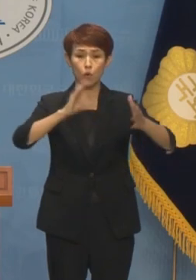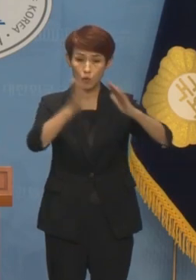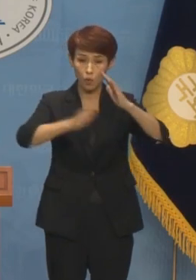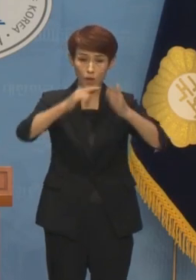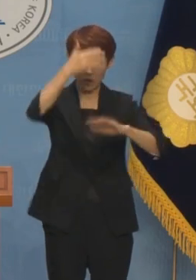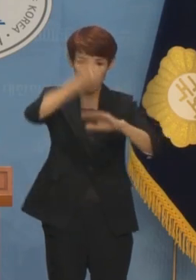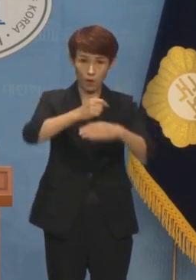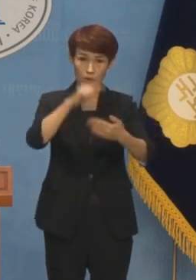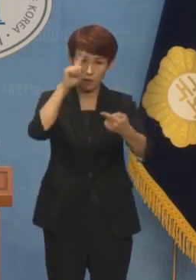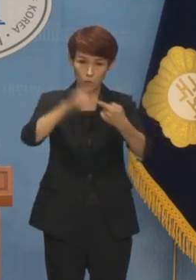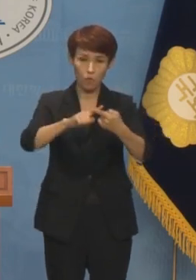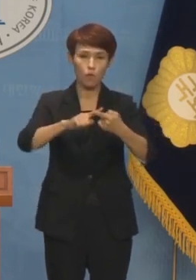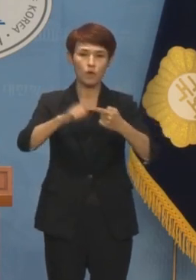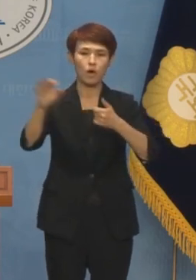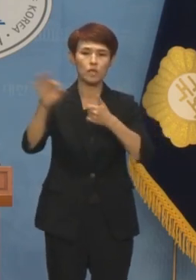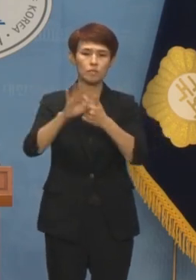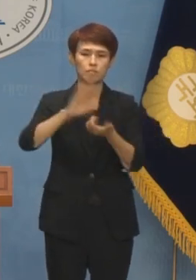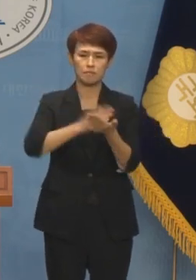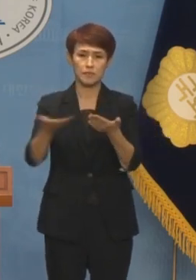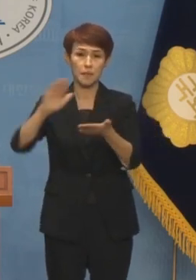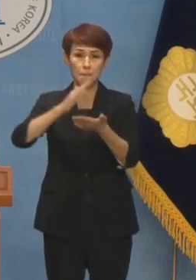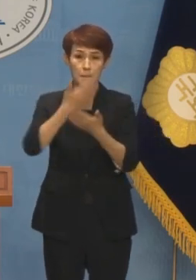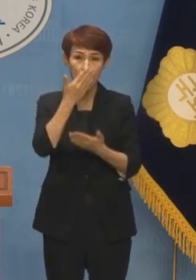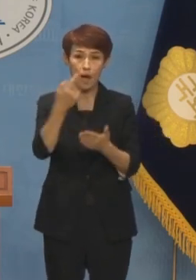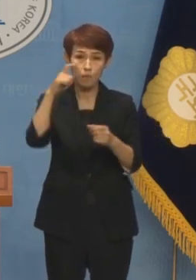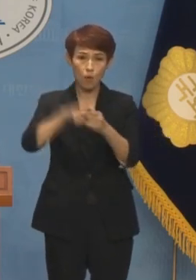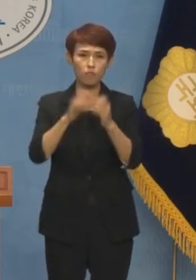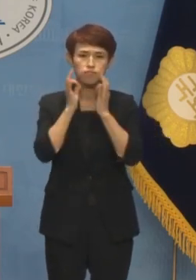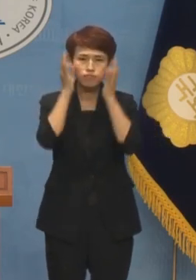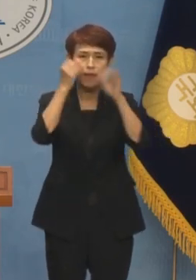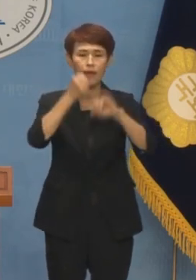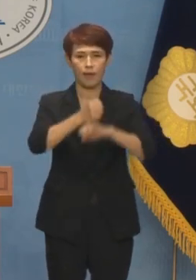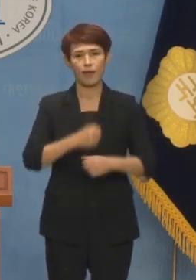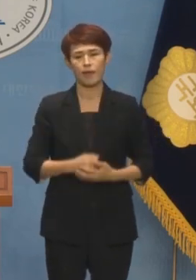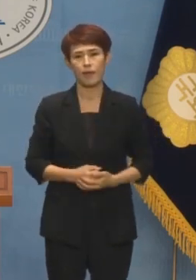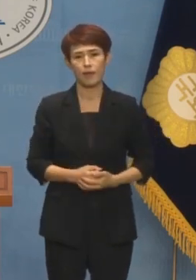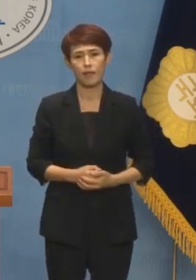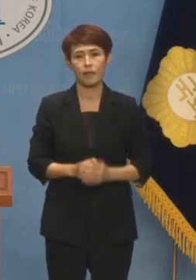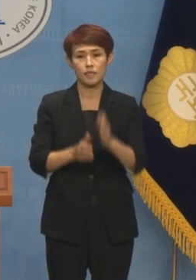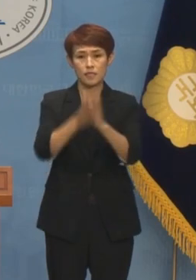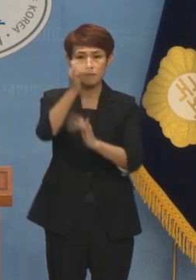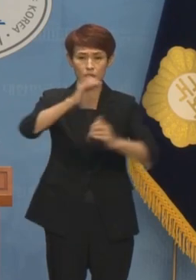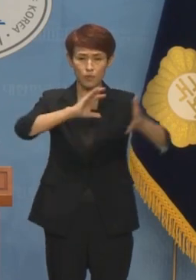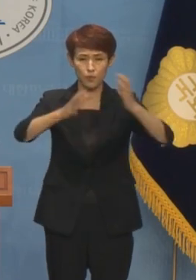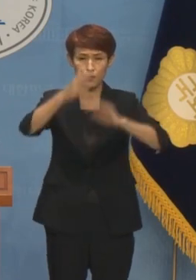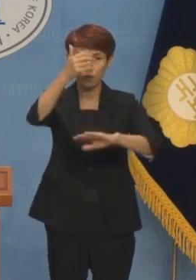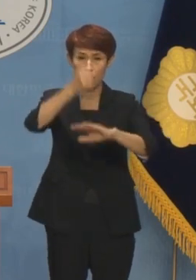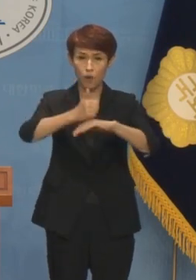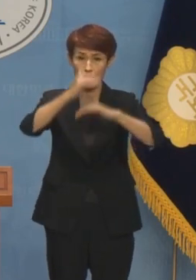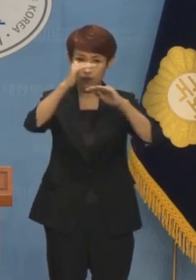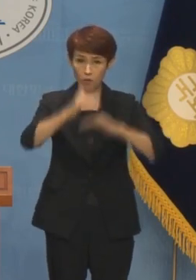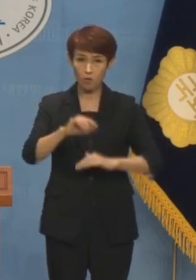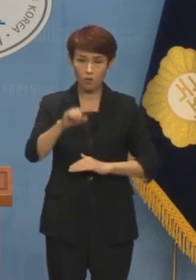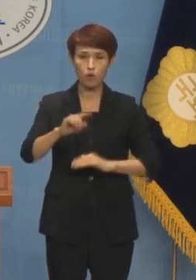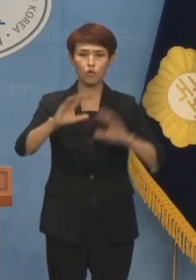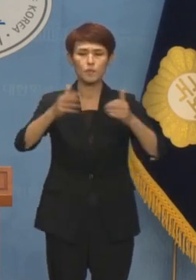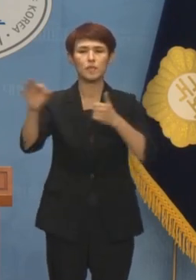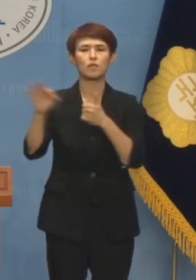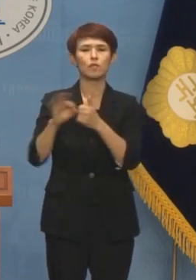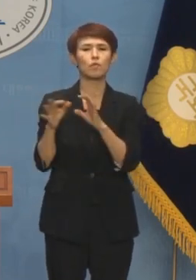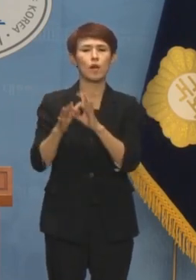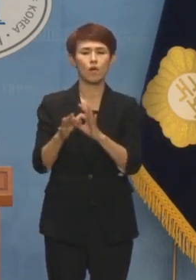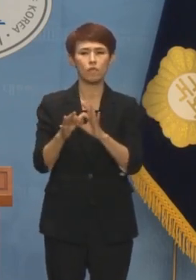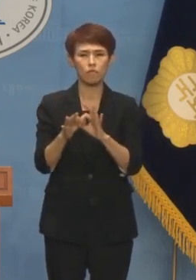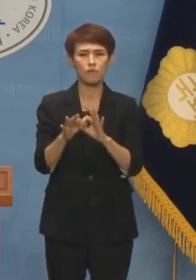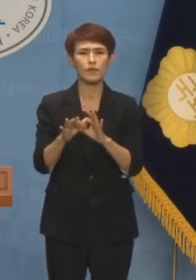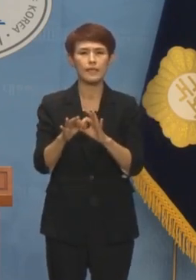이룰 수 있도록 최선을 다하겠습니다. 이번 시민토론단 결과는 국민연금에 대한